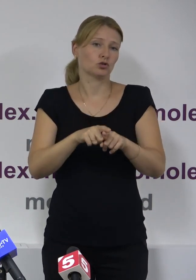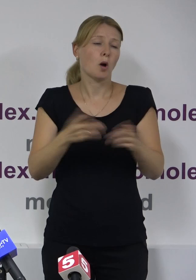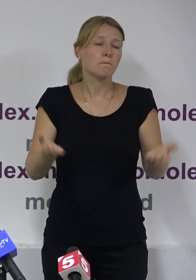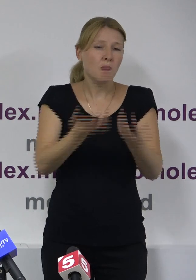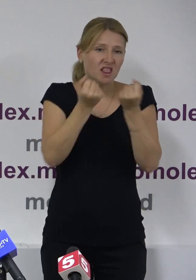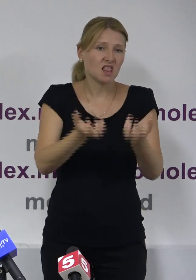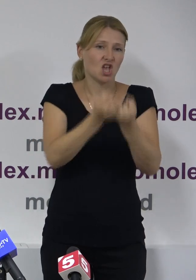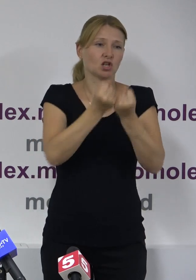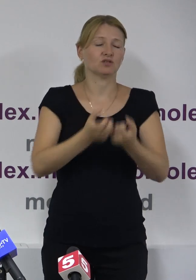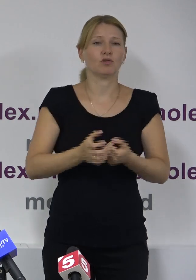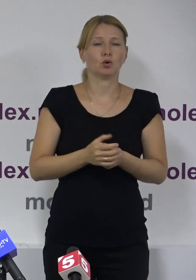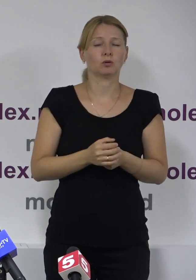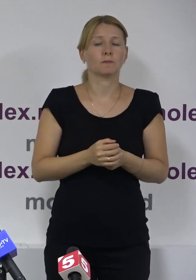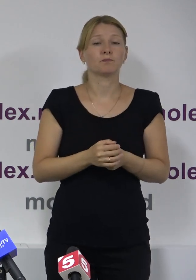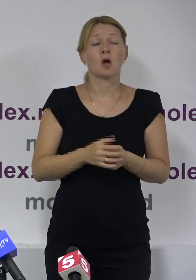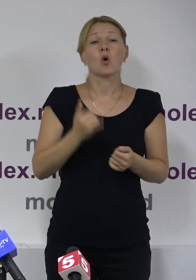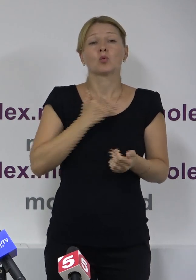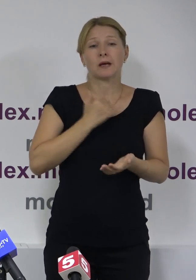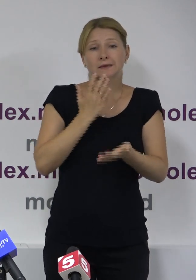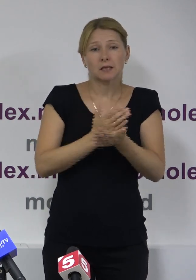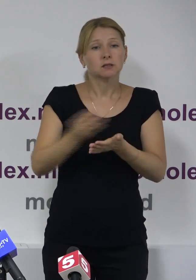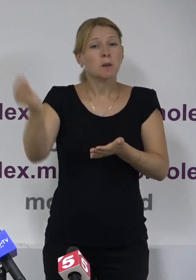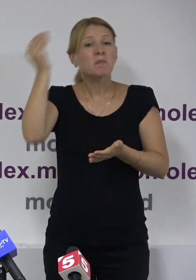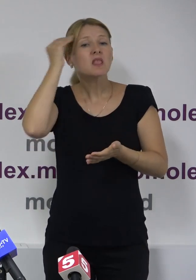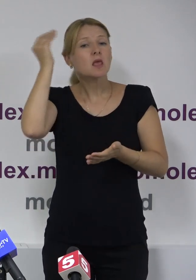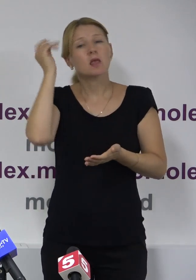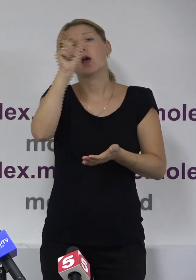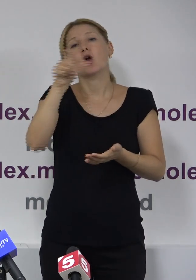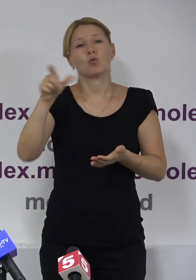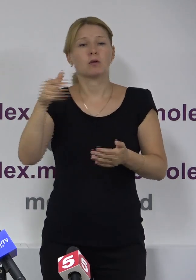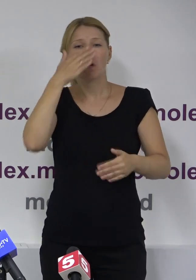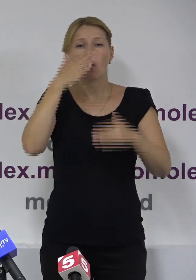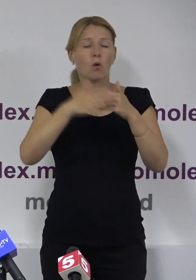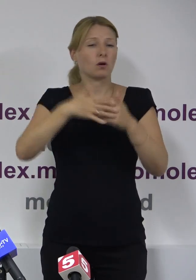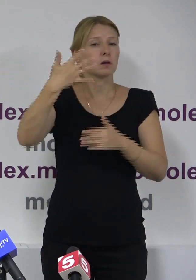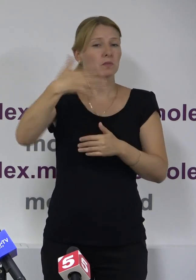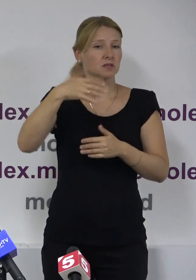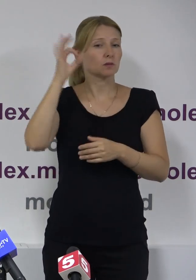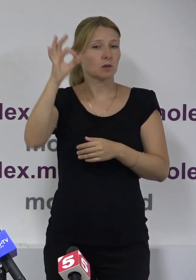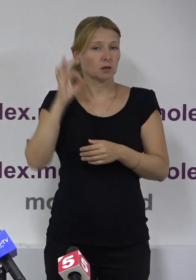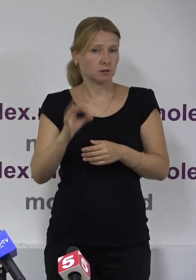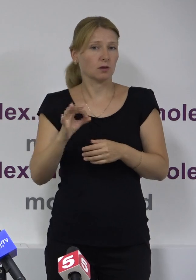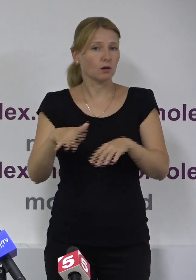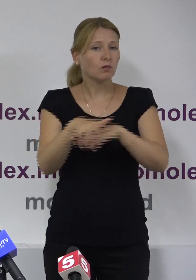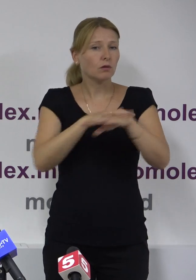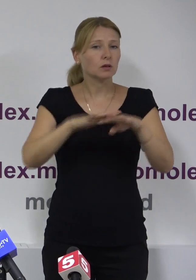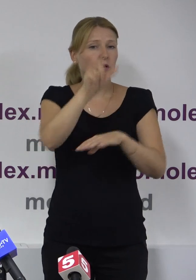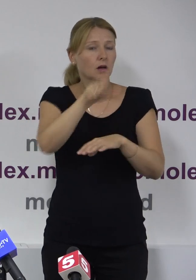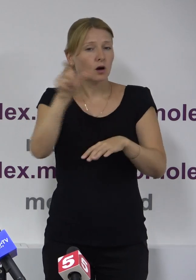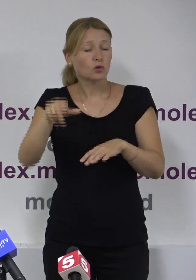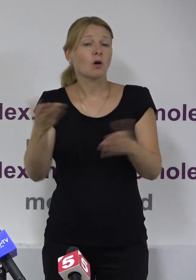opinie, avem în jur de 50% din societate care